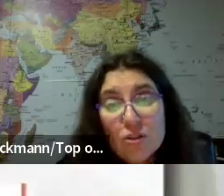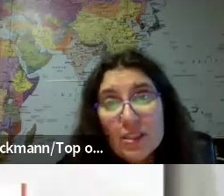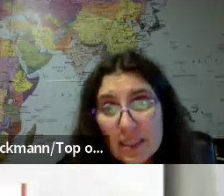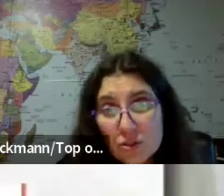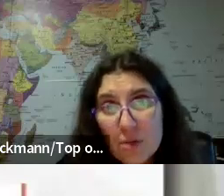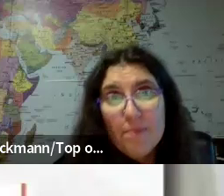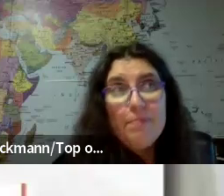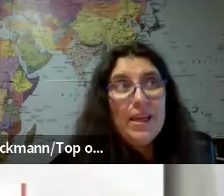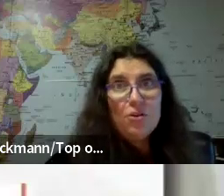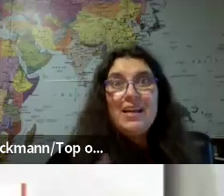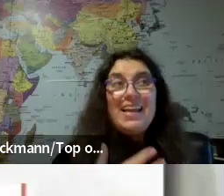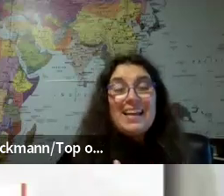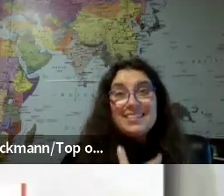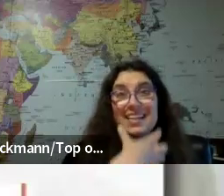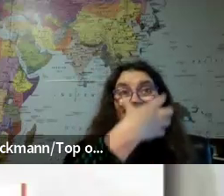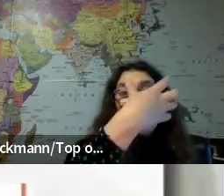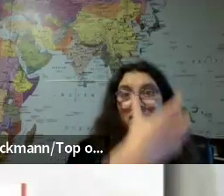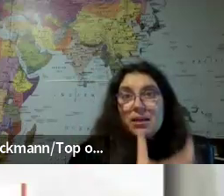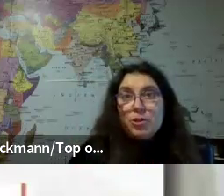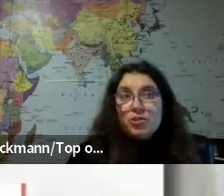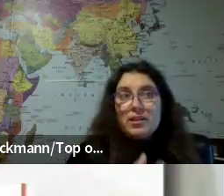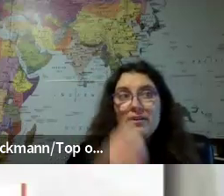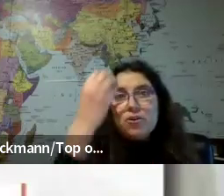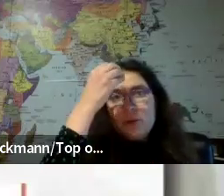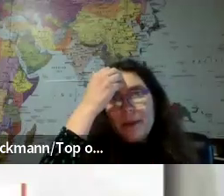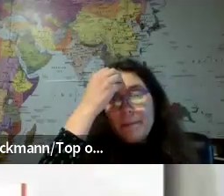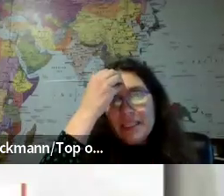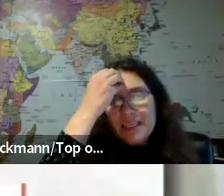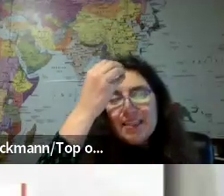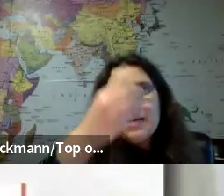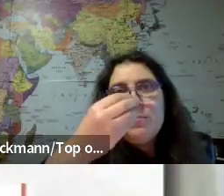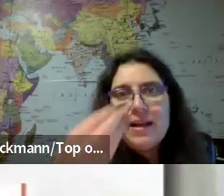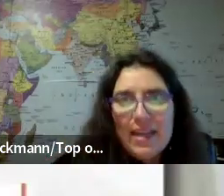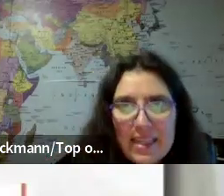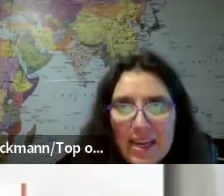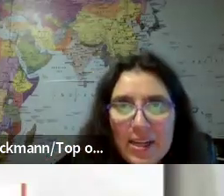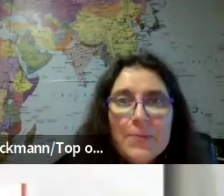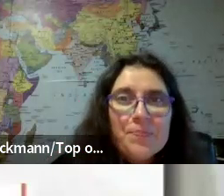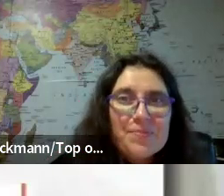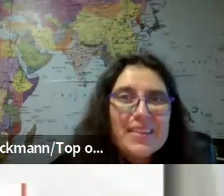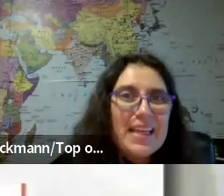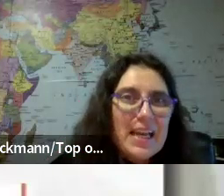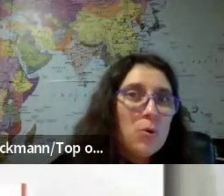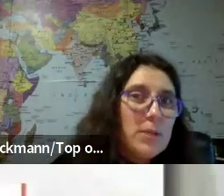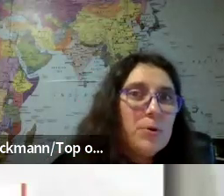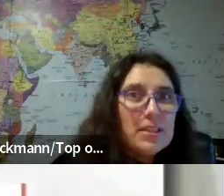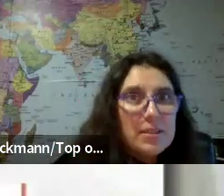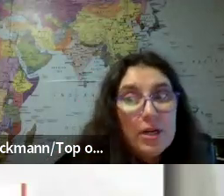la contratación, pero el hacer el análisis del puesto de trabajo nos permite que tengamos más claridad de qué ajustes